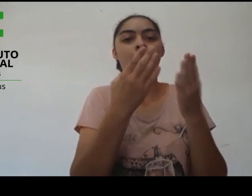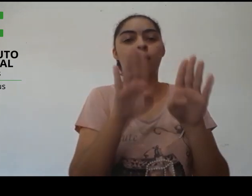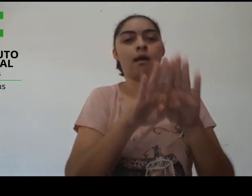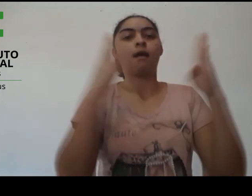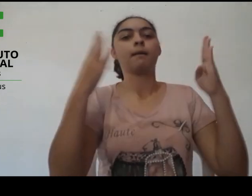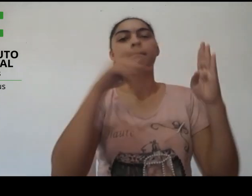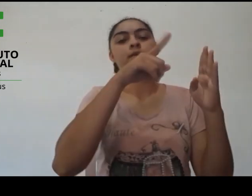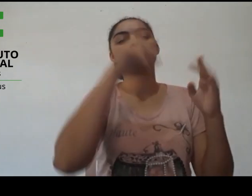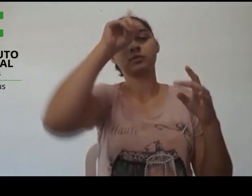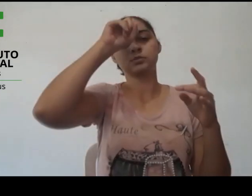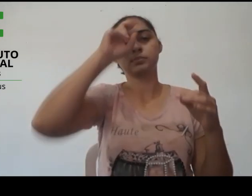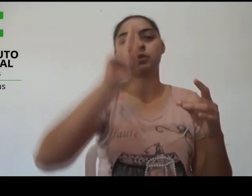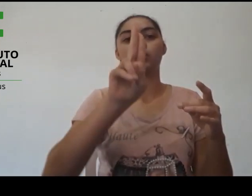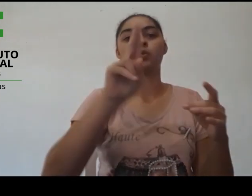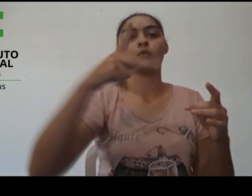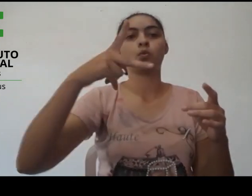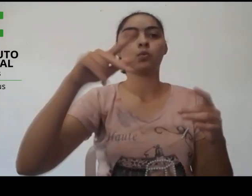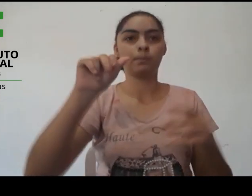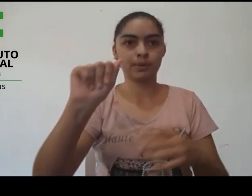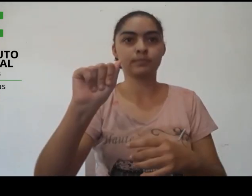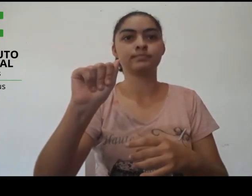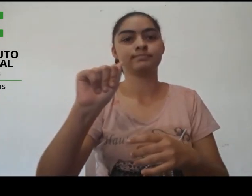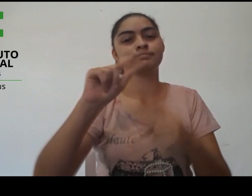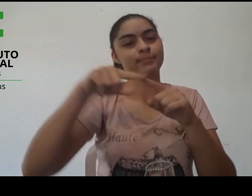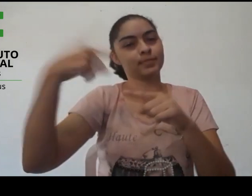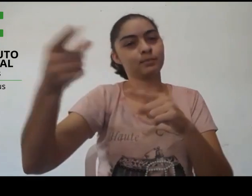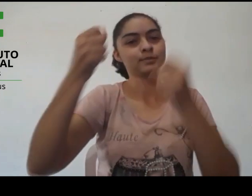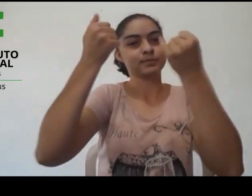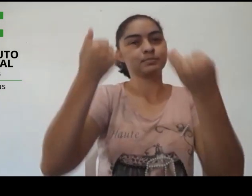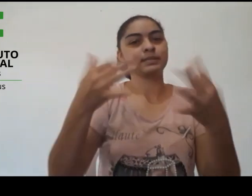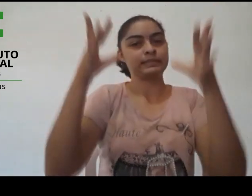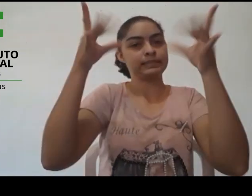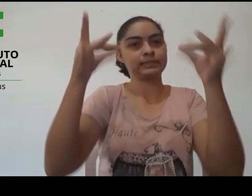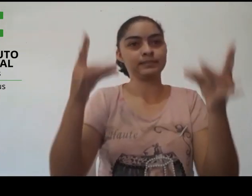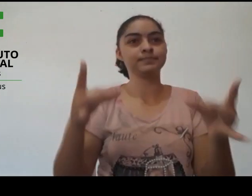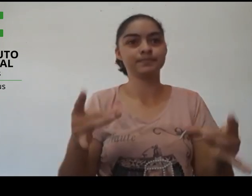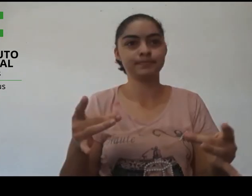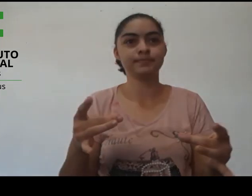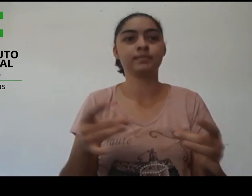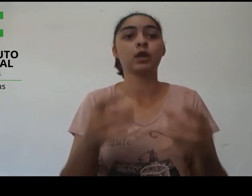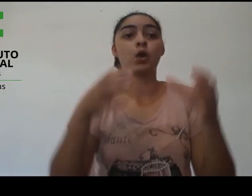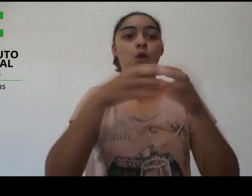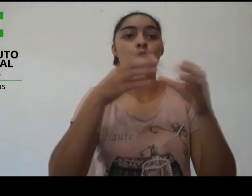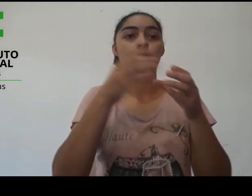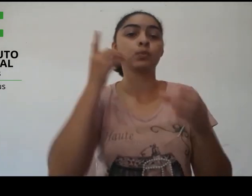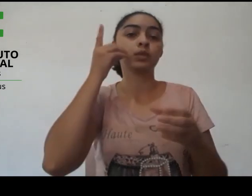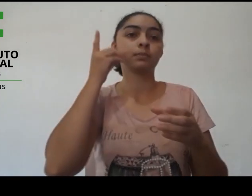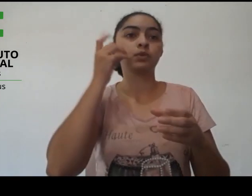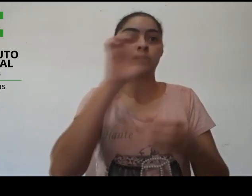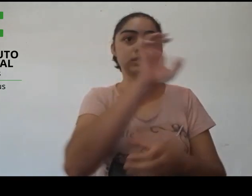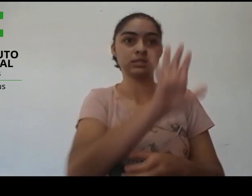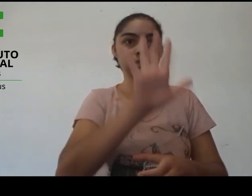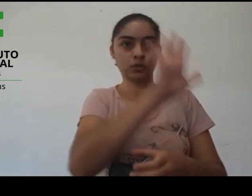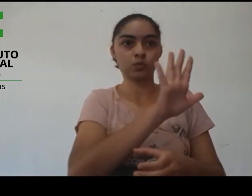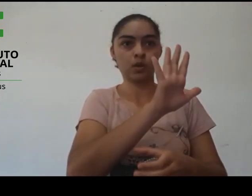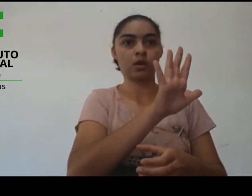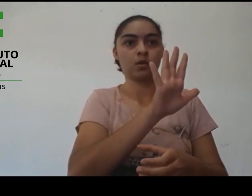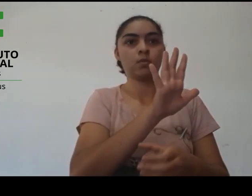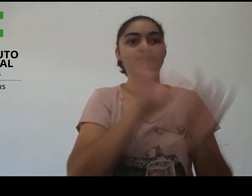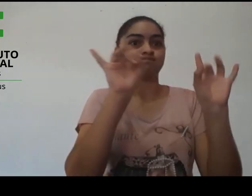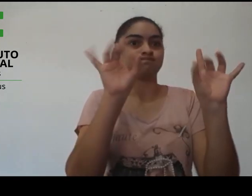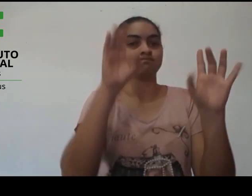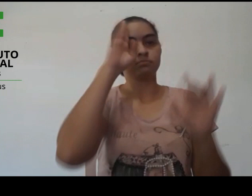rápida para finalizar a reabertura responsável da nossa UPA, que trarei mais detalhes em breve. Aos